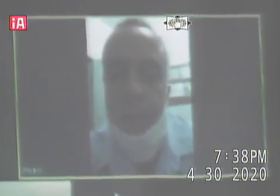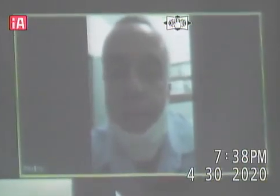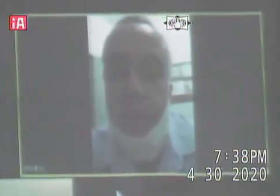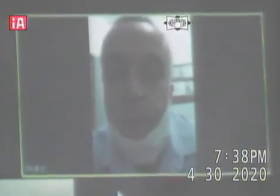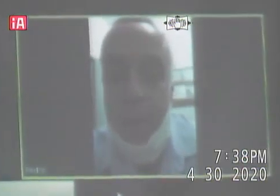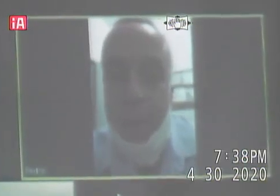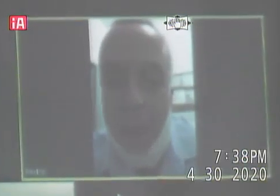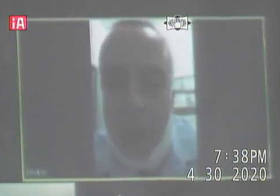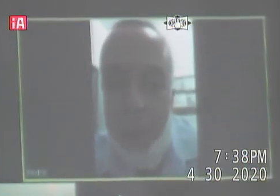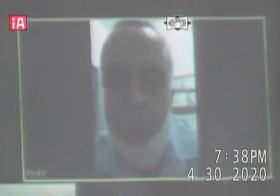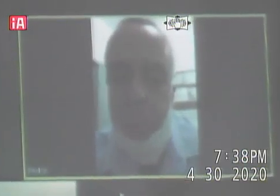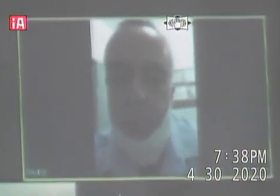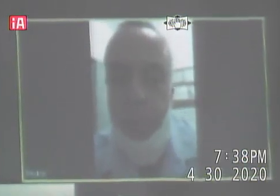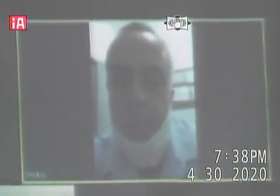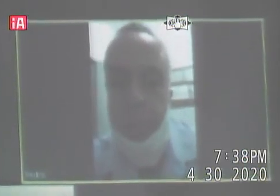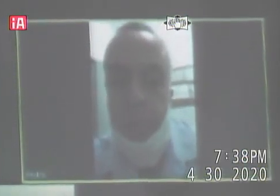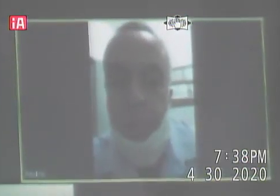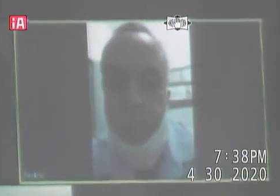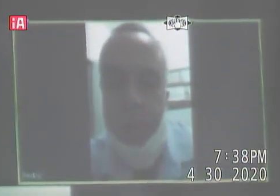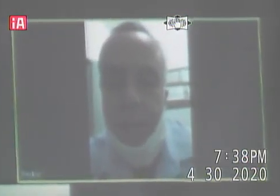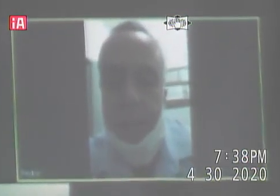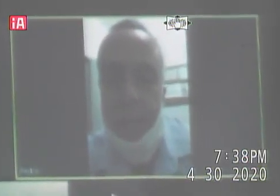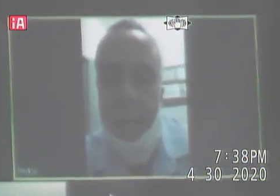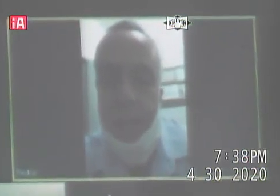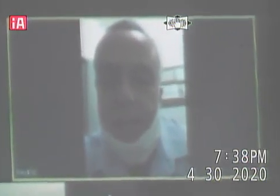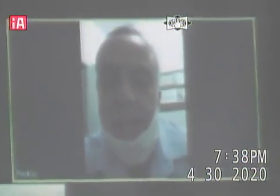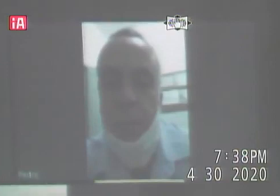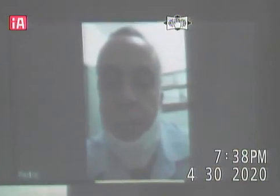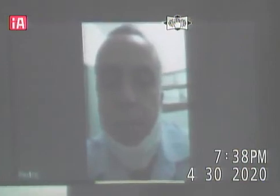consegue durante o ano,